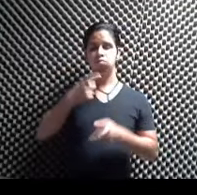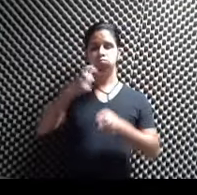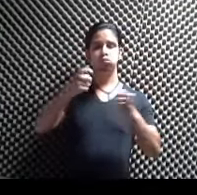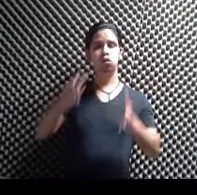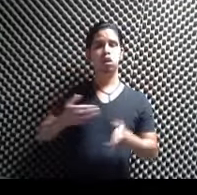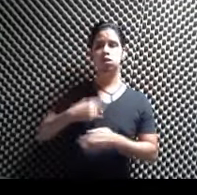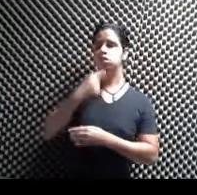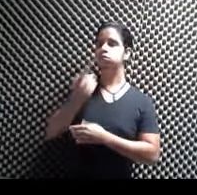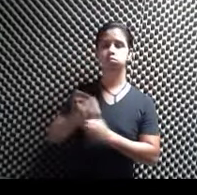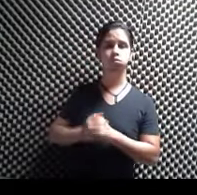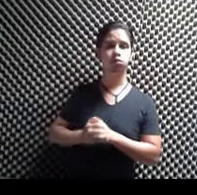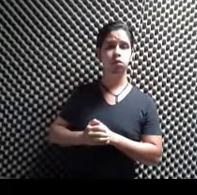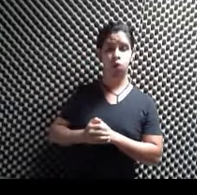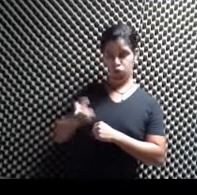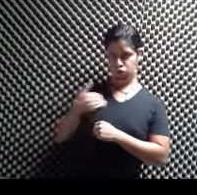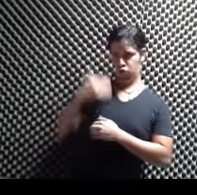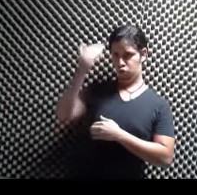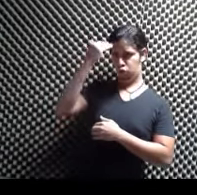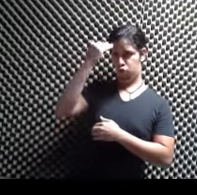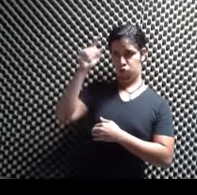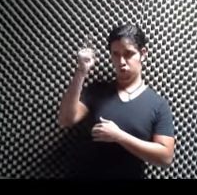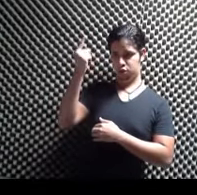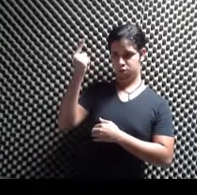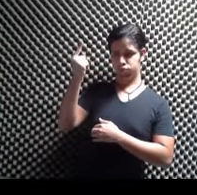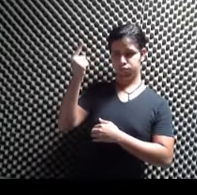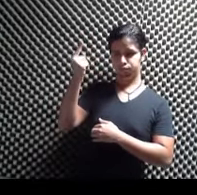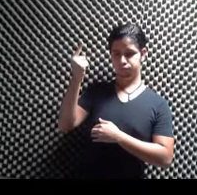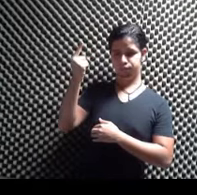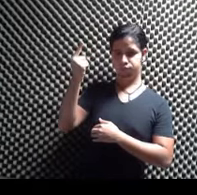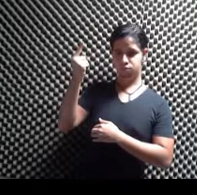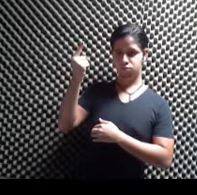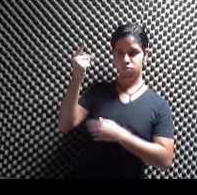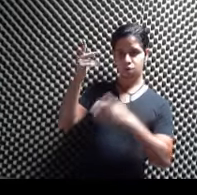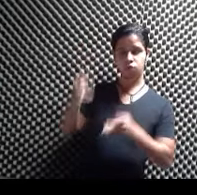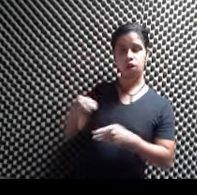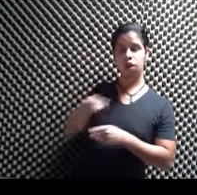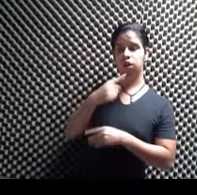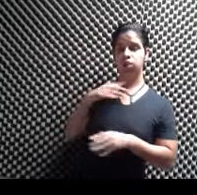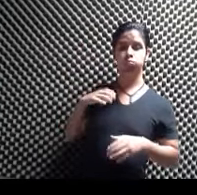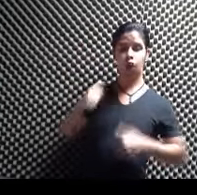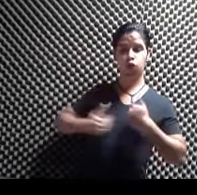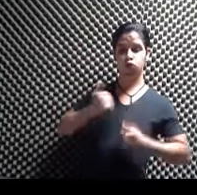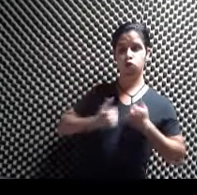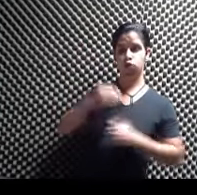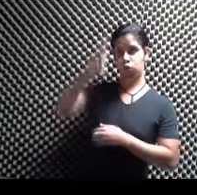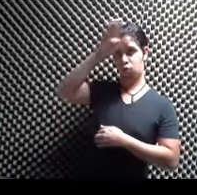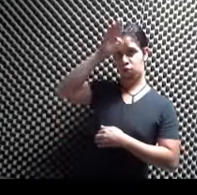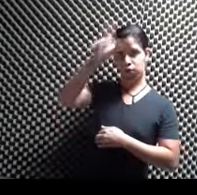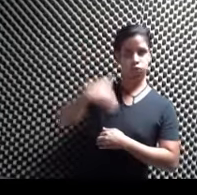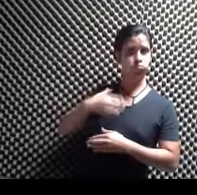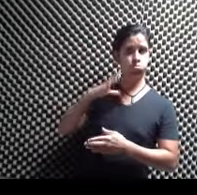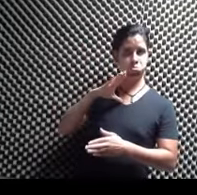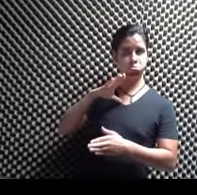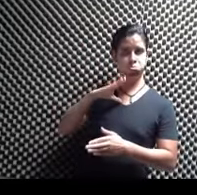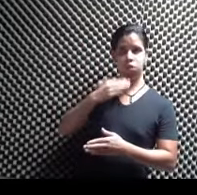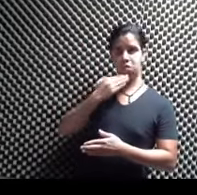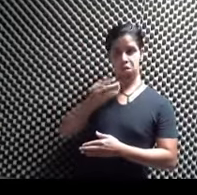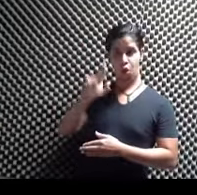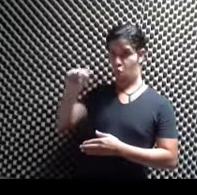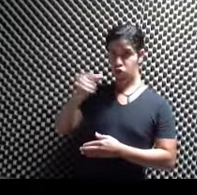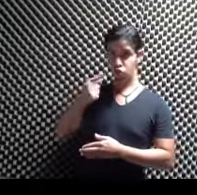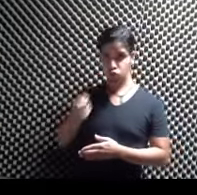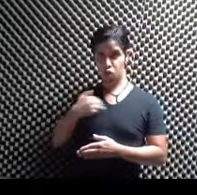mira, conozco a esta persona que hizo de un cubano la obra de Celia Cruz, que hizo de Pedro Nay, que lo hizo muy convincente. No es cubano, pero